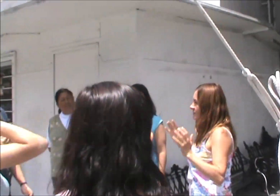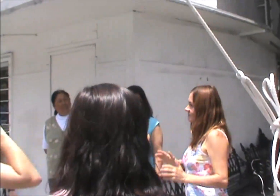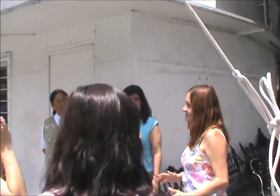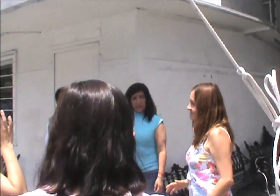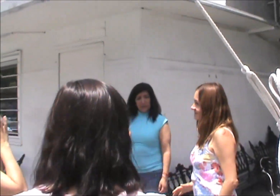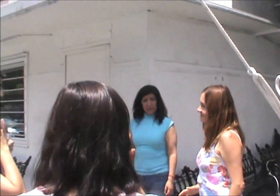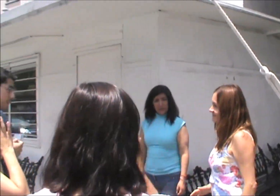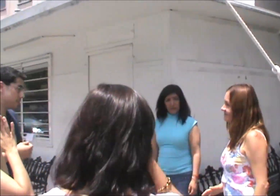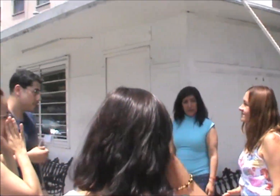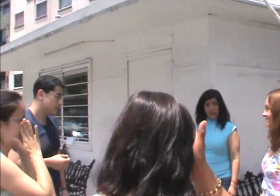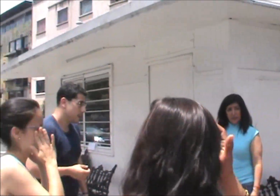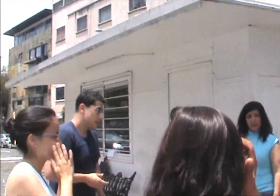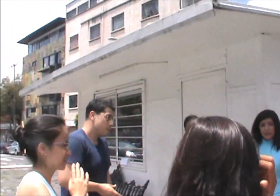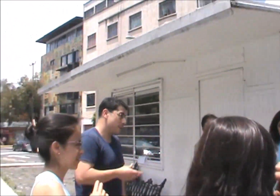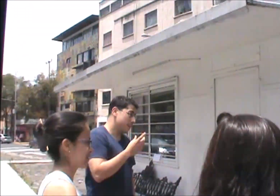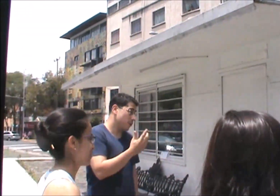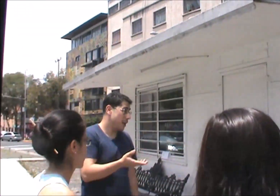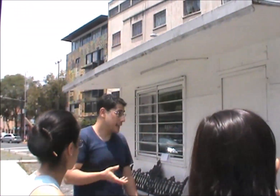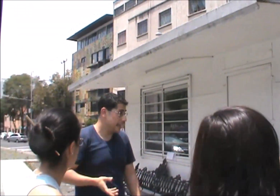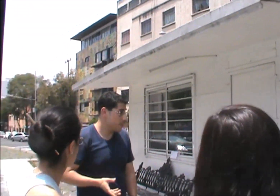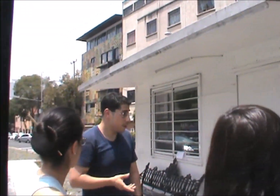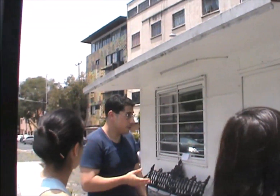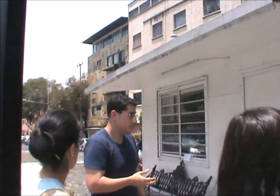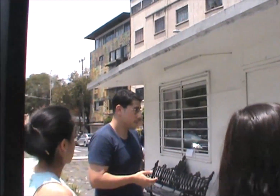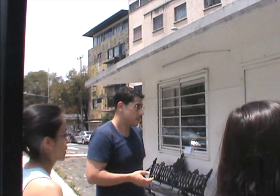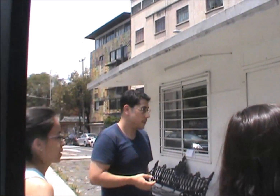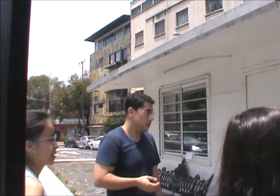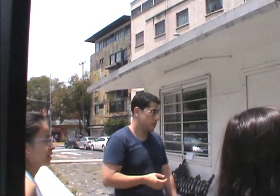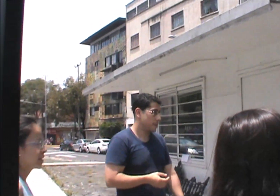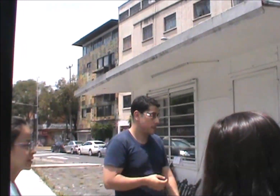Para cumplir. Pierdo una de equilibrio.